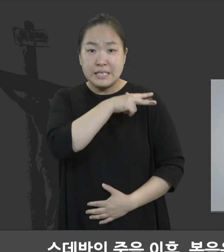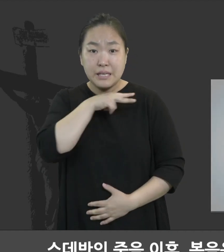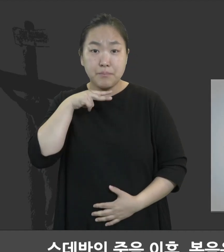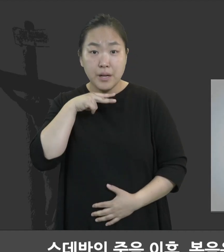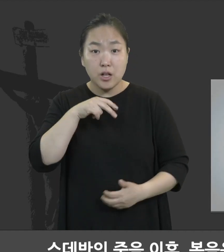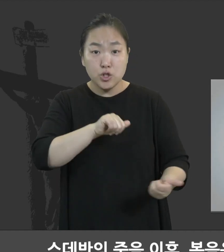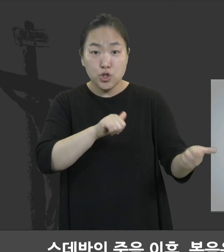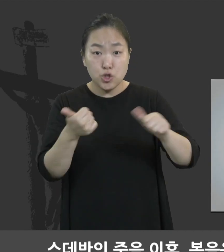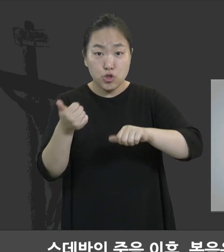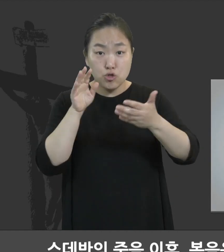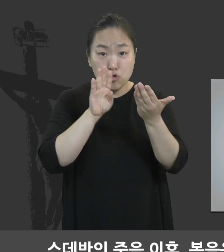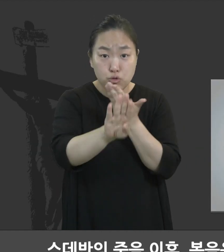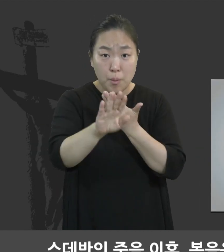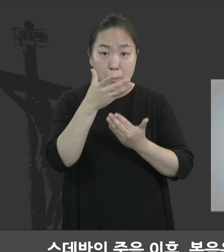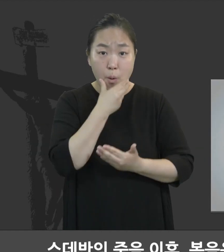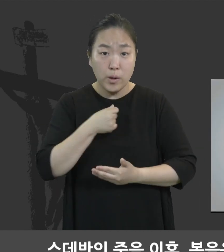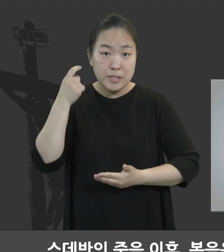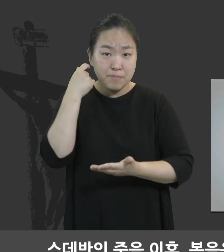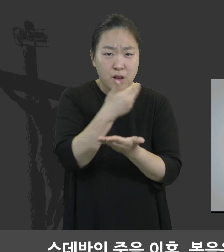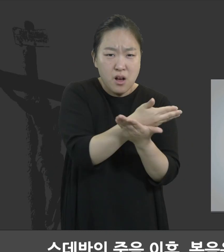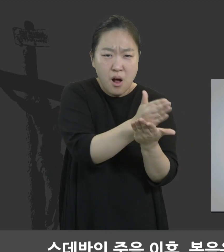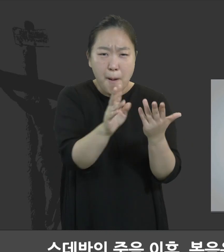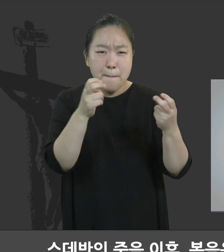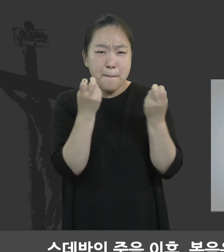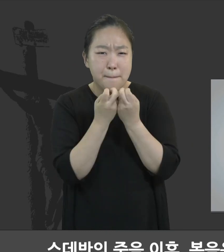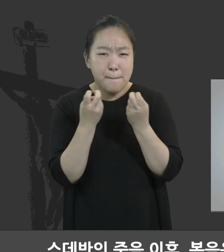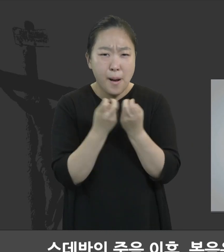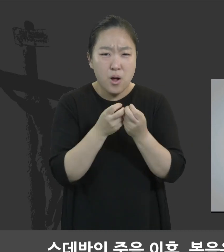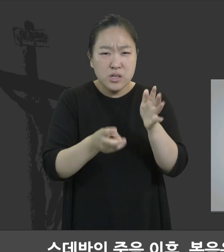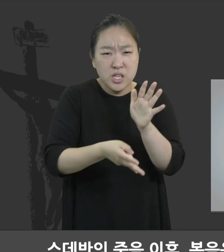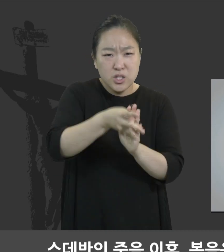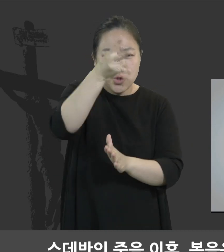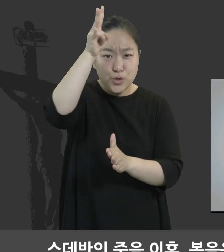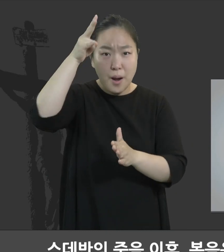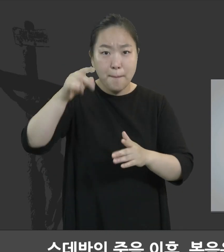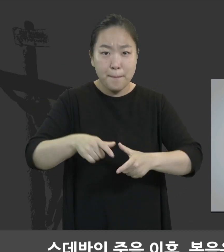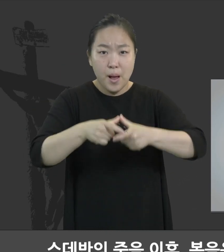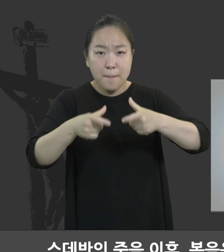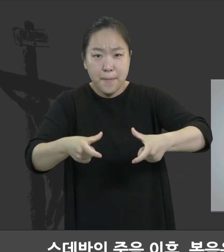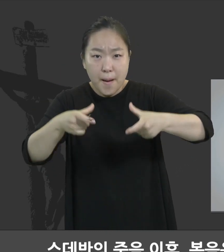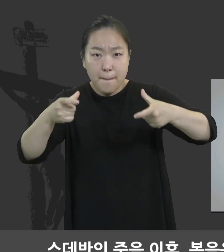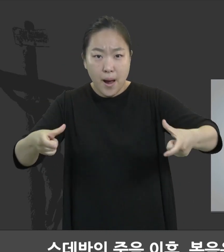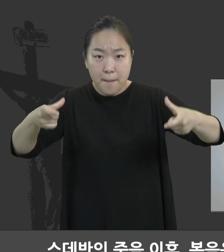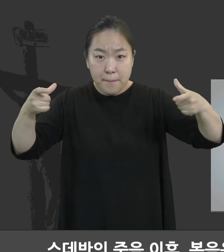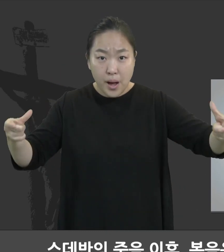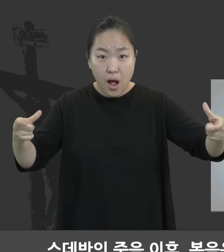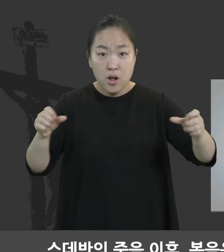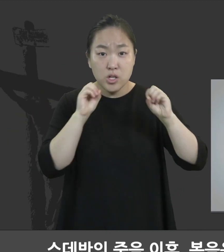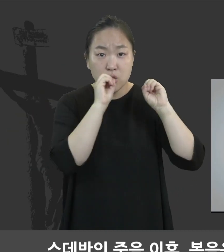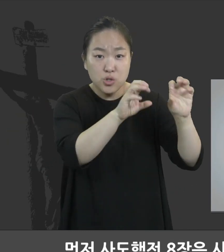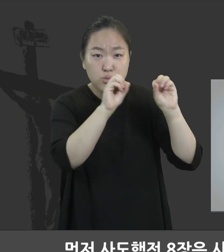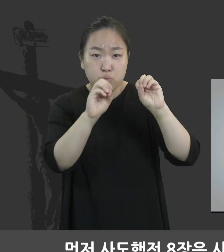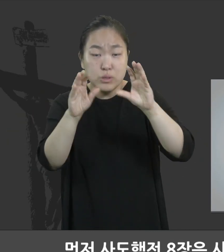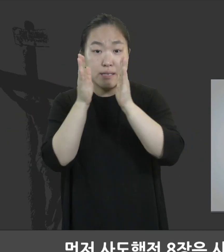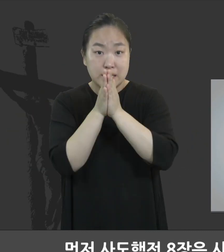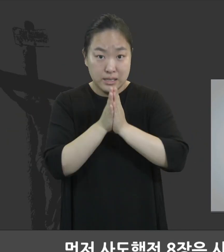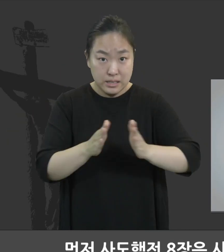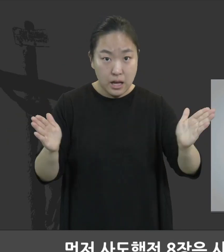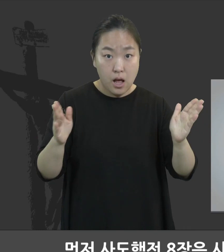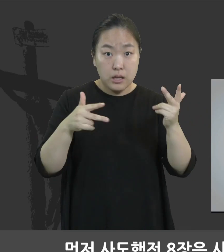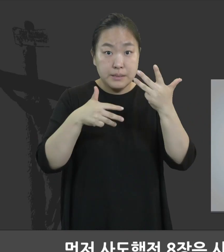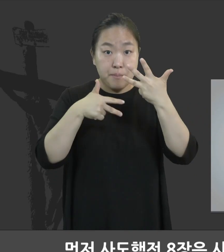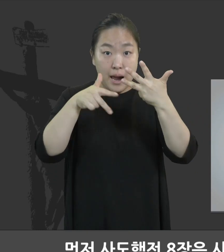스데반의 죽음 이후 복음은 다양한 방법으로 예루살렘의 경계를 넘어 전파되기 시작합니다.